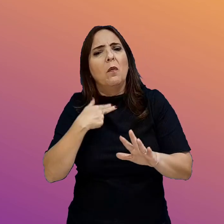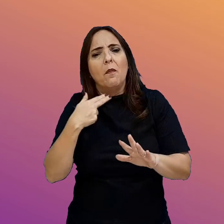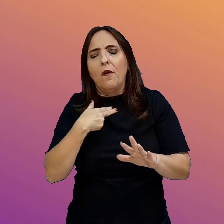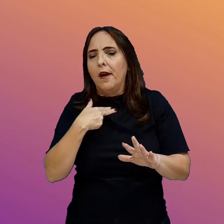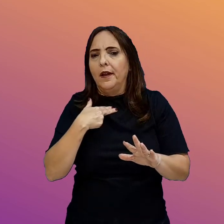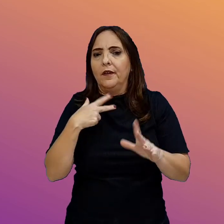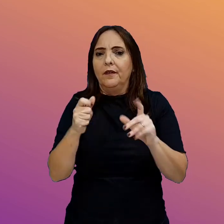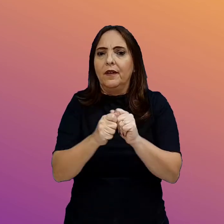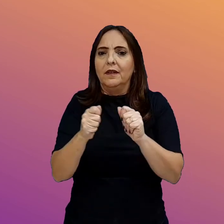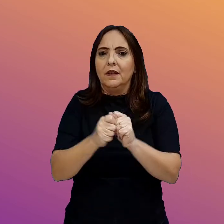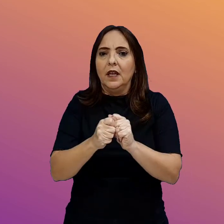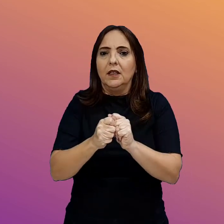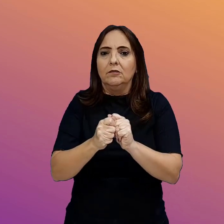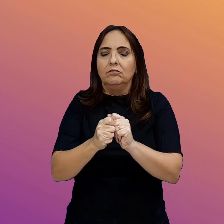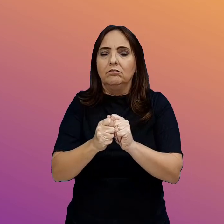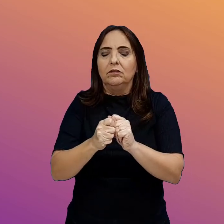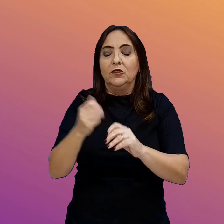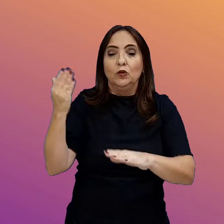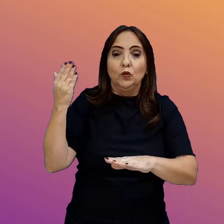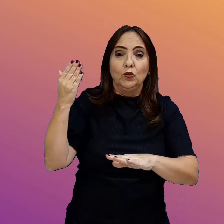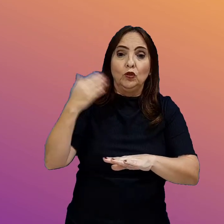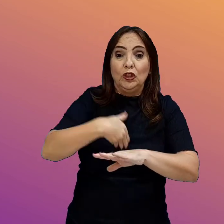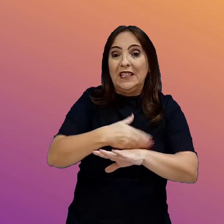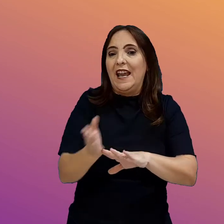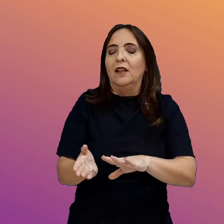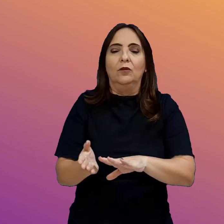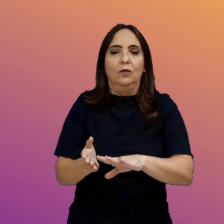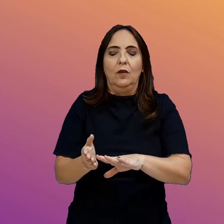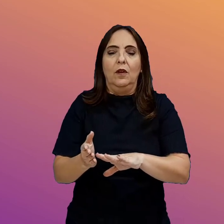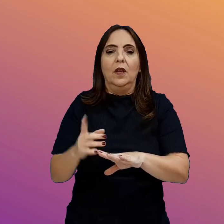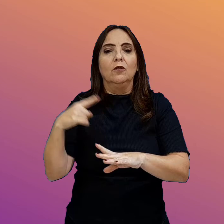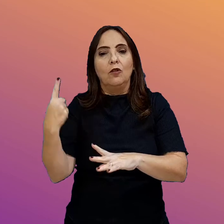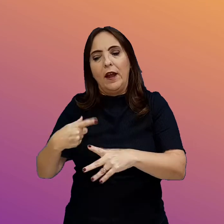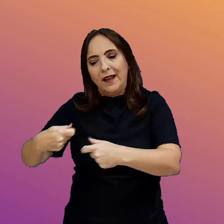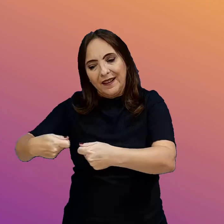que nós somos tentados a acreditar